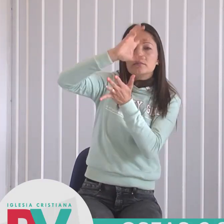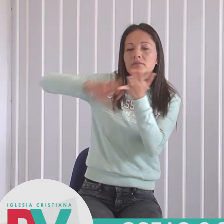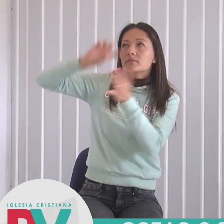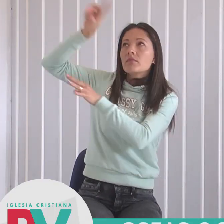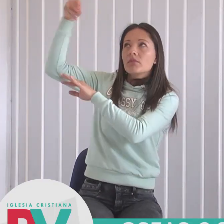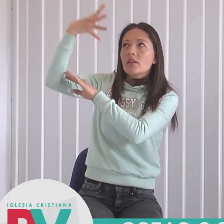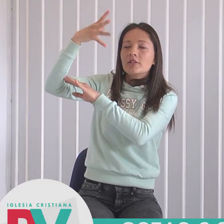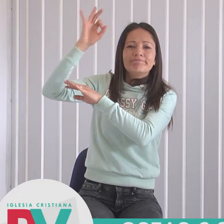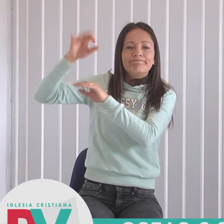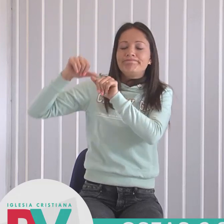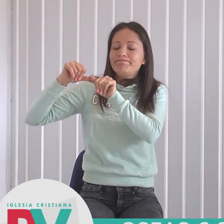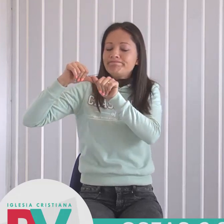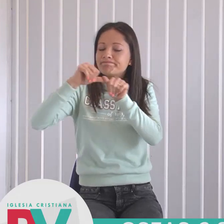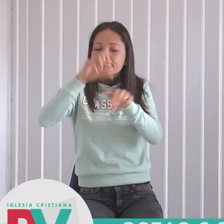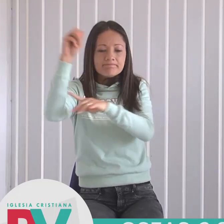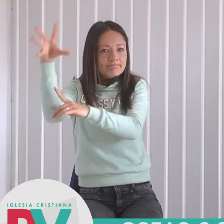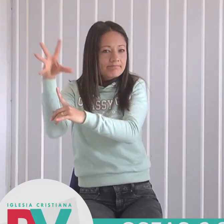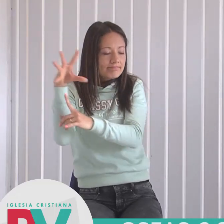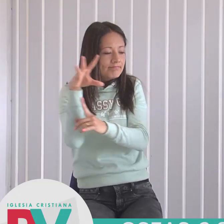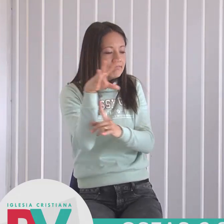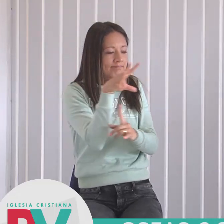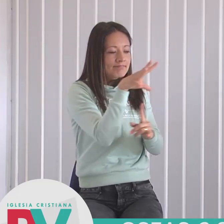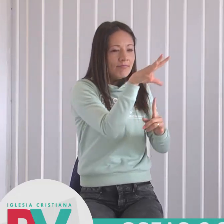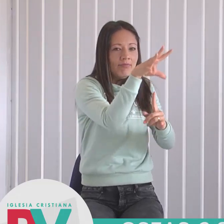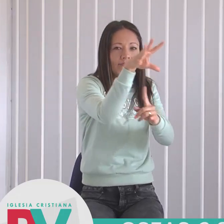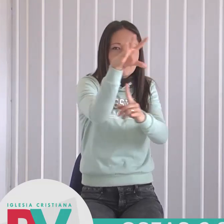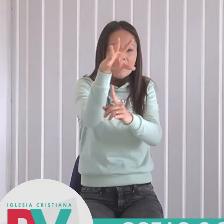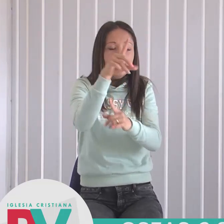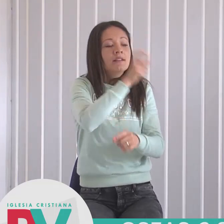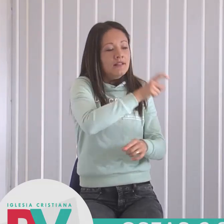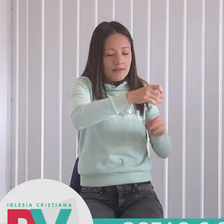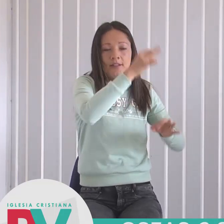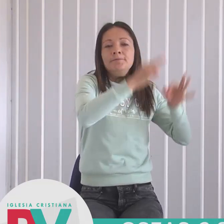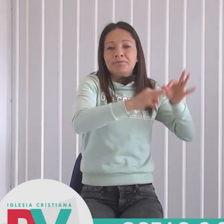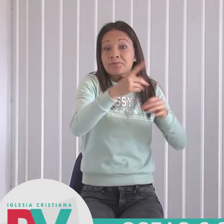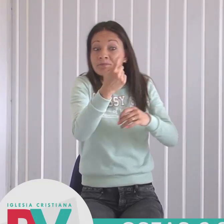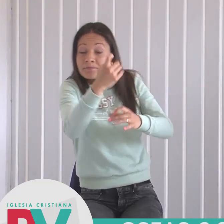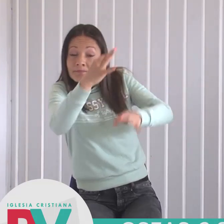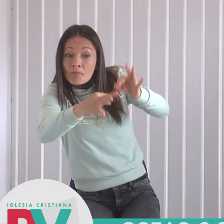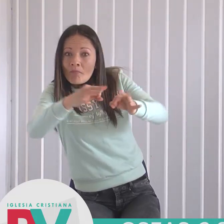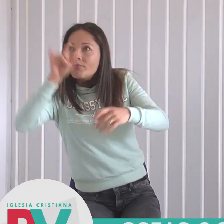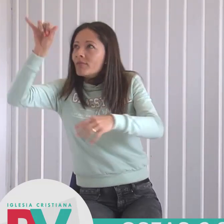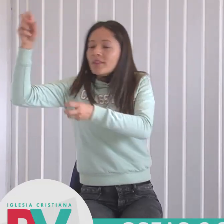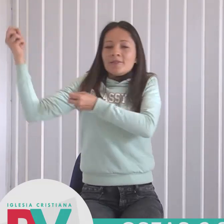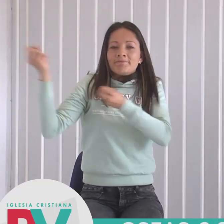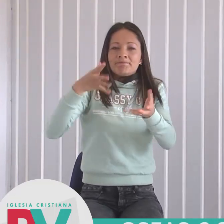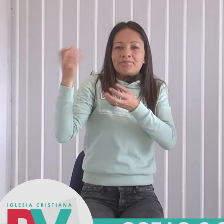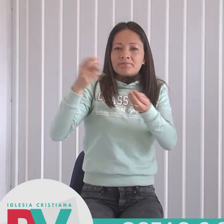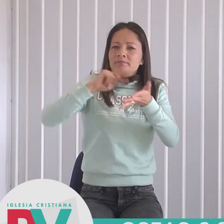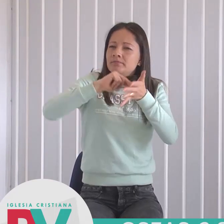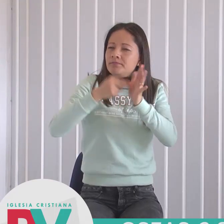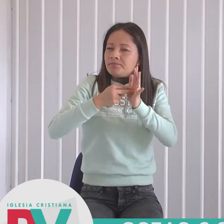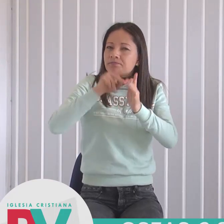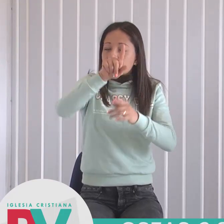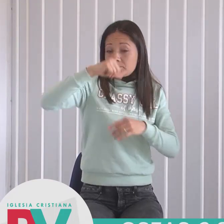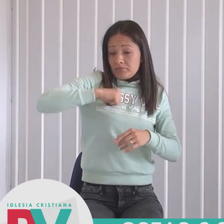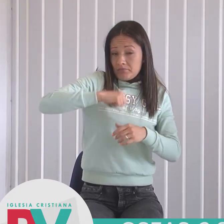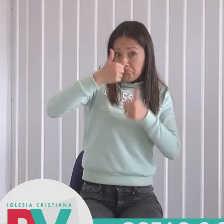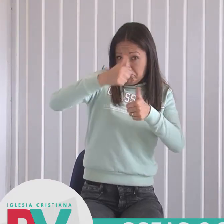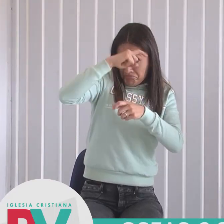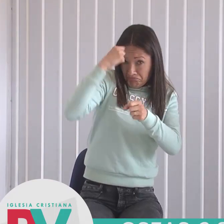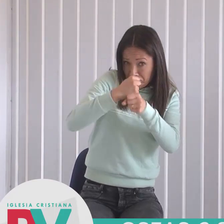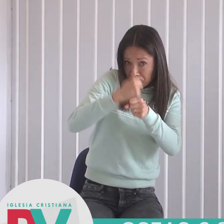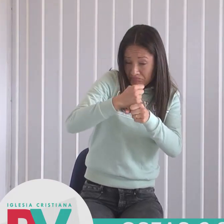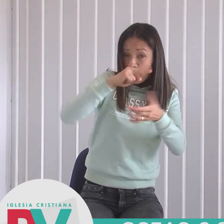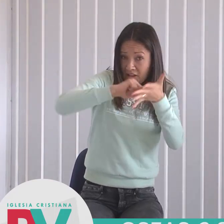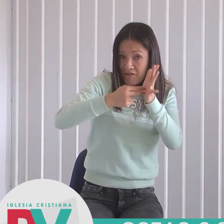injustos. Es decir, que el hecho de que usted reciba sol, el hecho de que usted reciba comida, el hecho de que usted reciba vestido, eso no es garantía de que